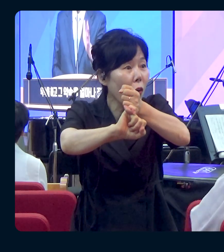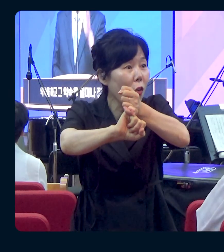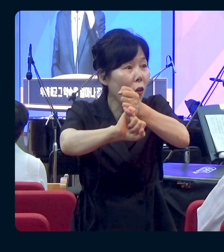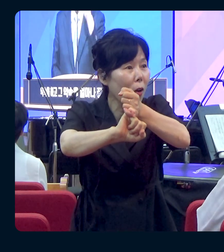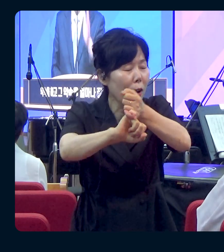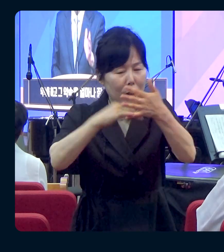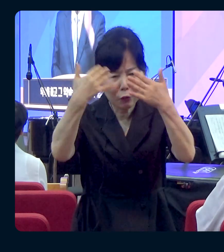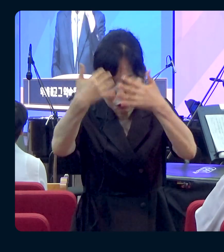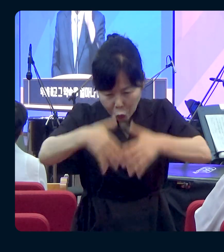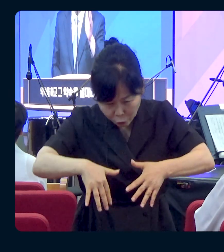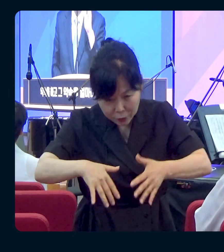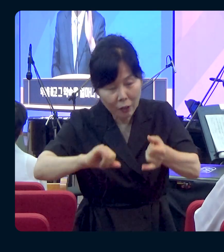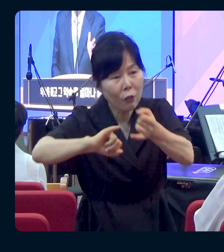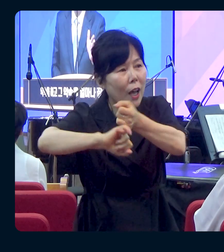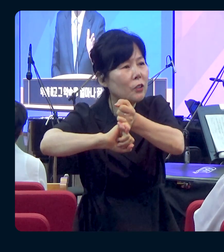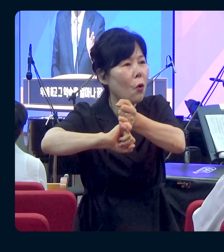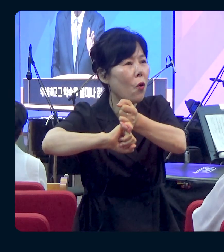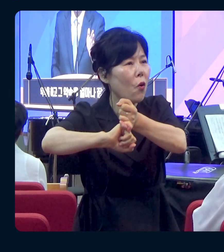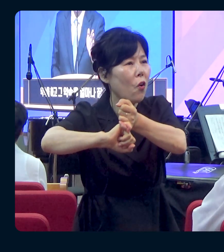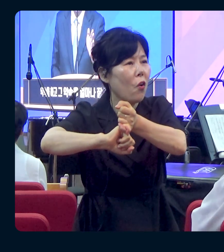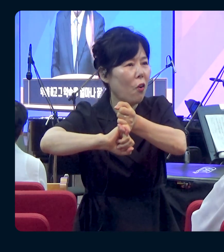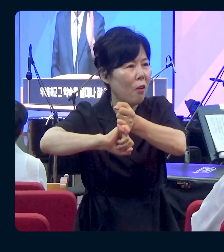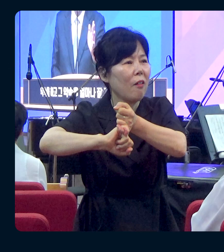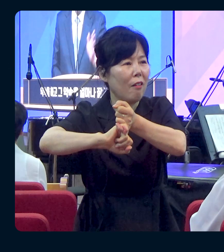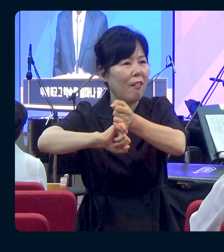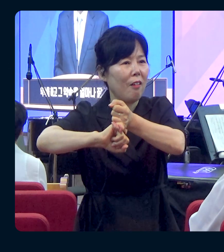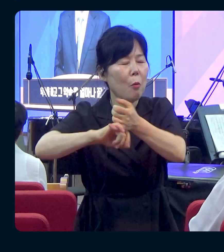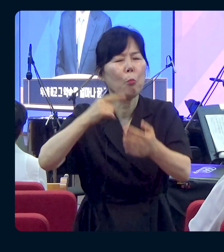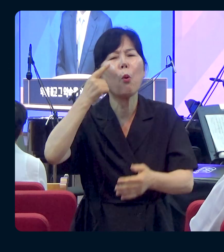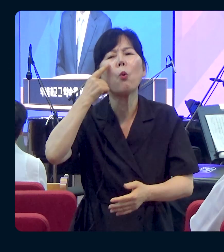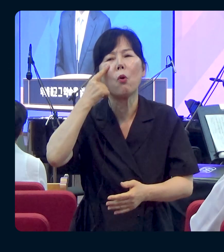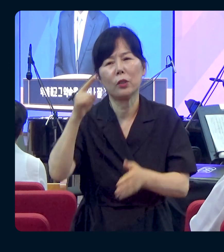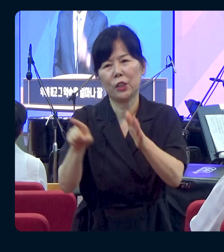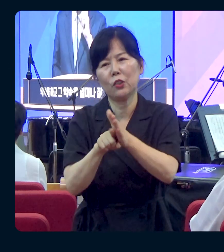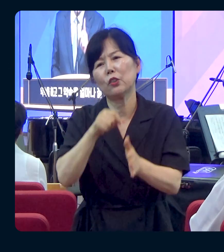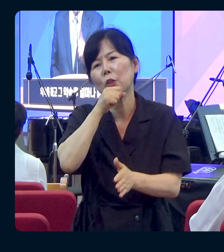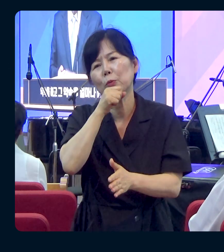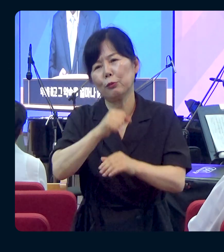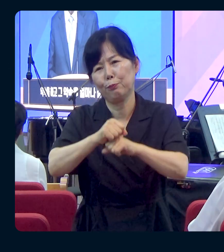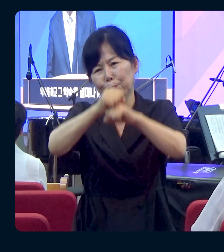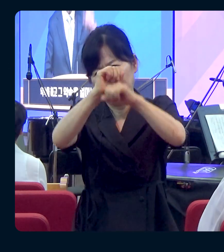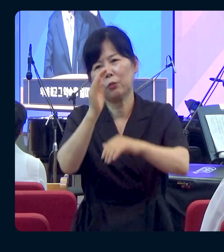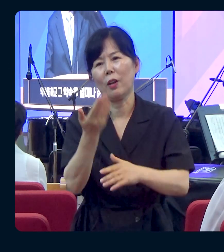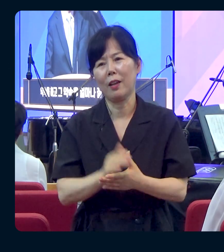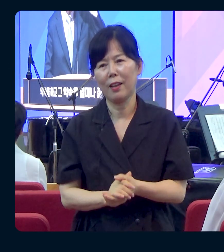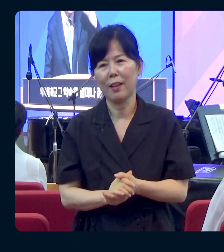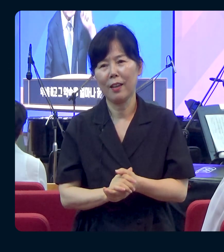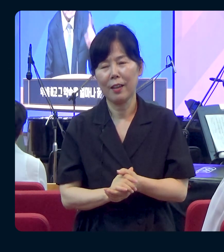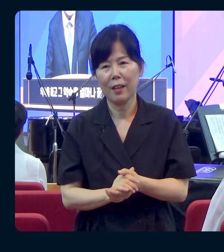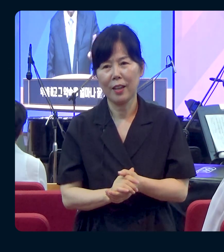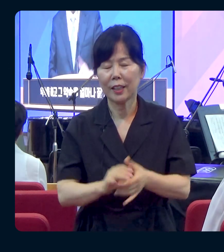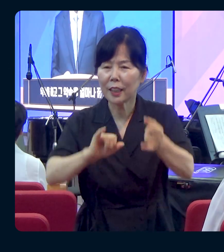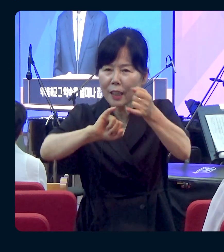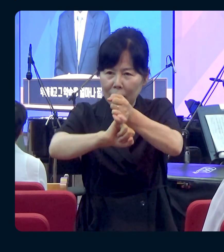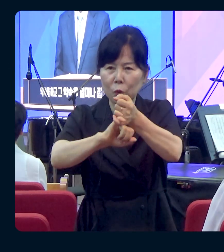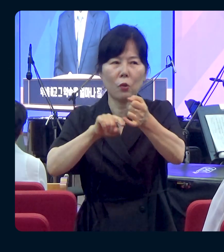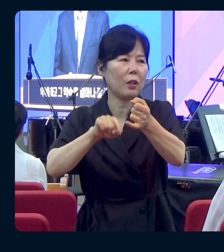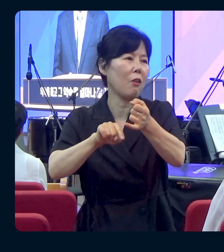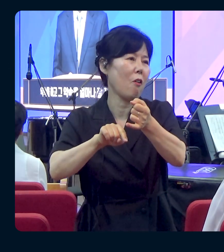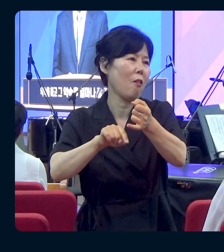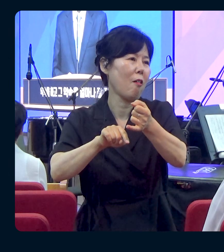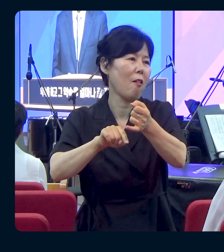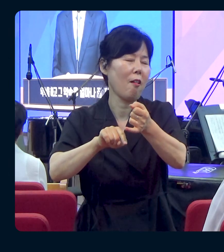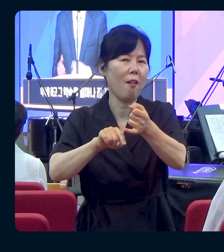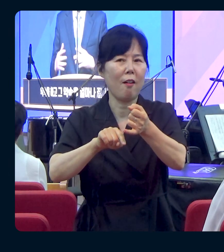한마디로 약속을 하고 그 약속을 얼마나 잘 지켰느냐 하는 것을 보는 것이죠. 그런데